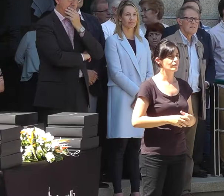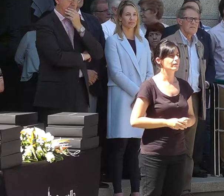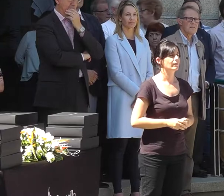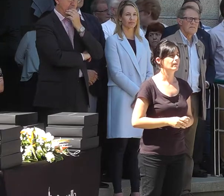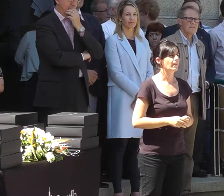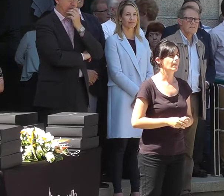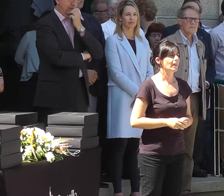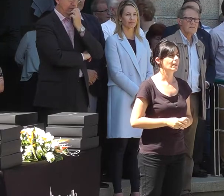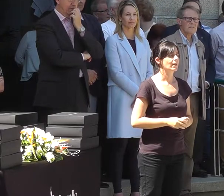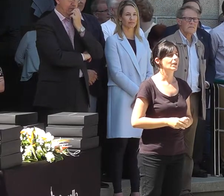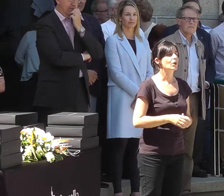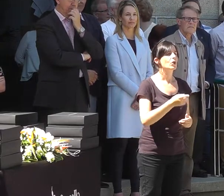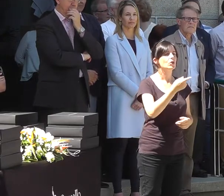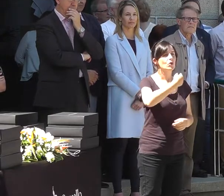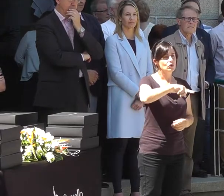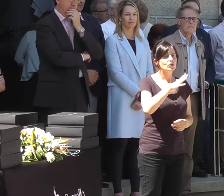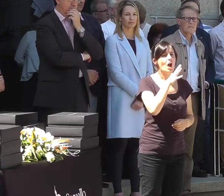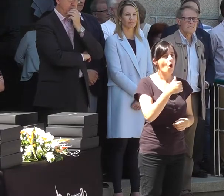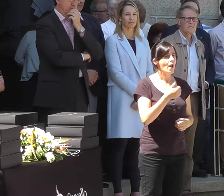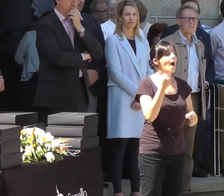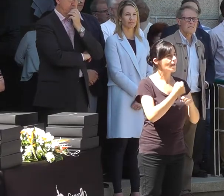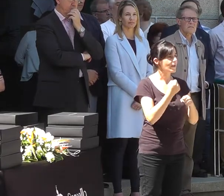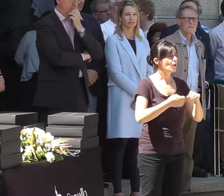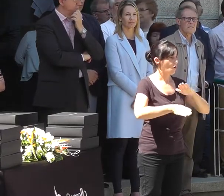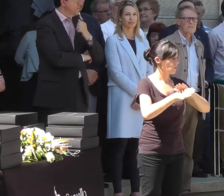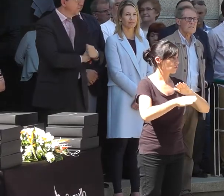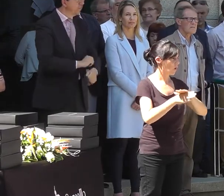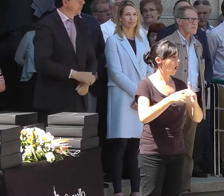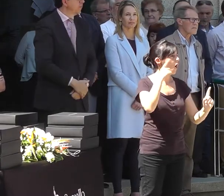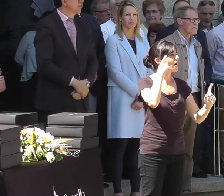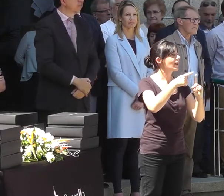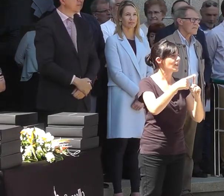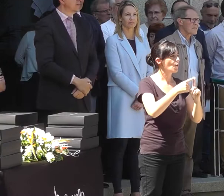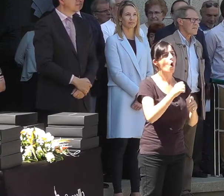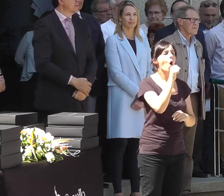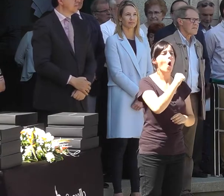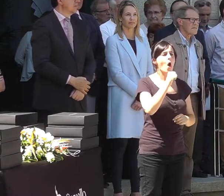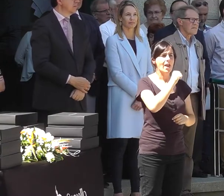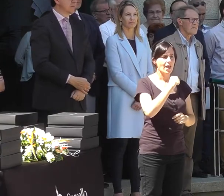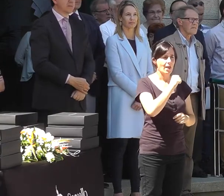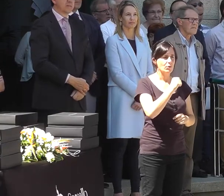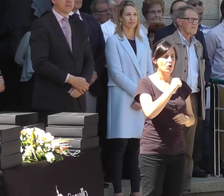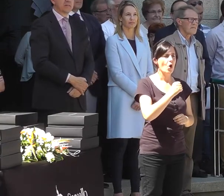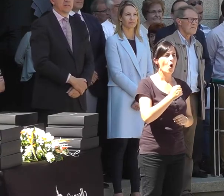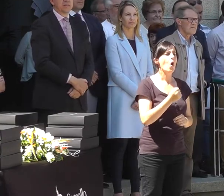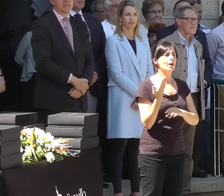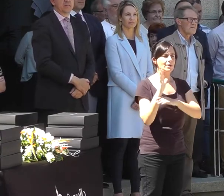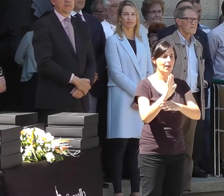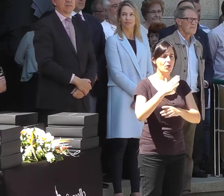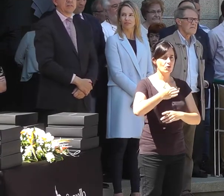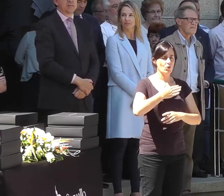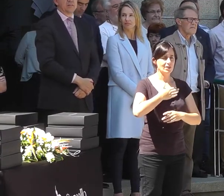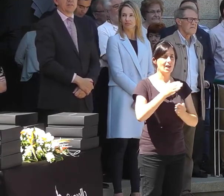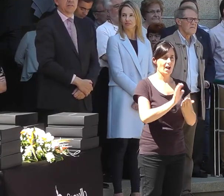identidade. Xa estamos a traballar en dotar a Redondela dun himno propio que exprese todas as sensibilidades da nosa